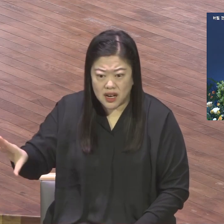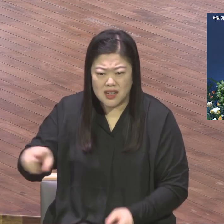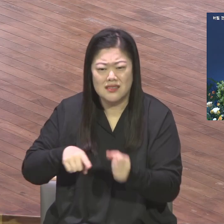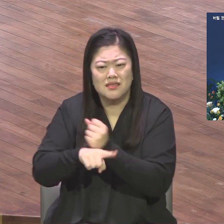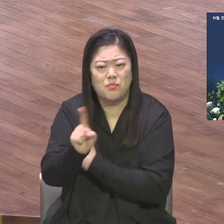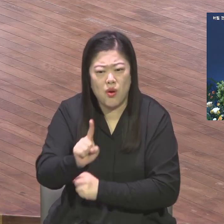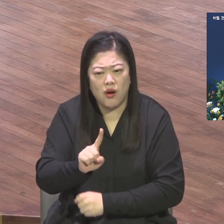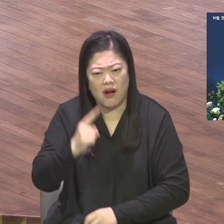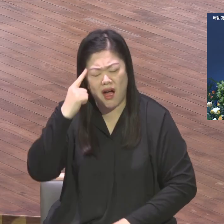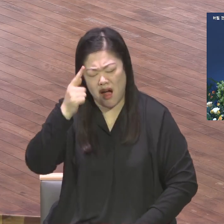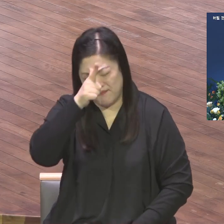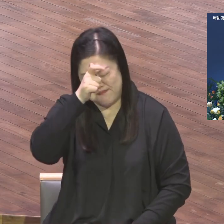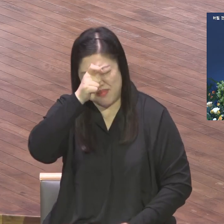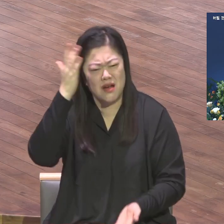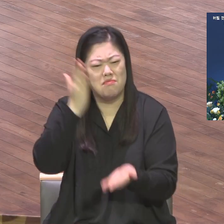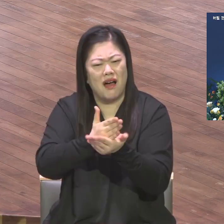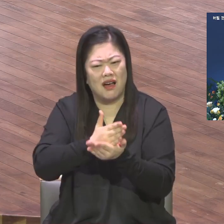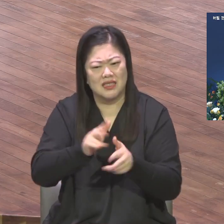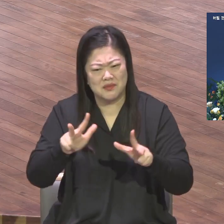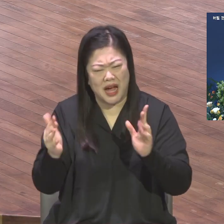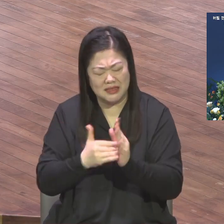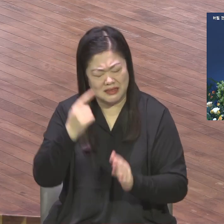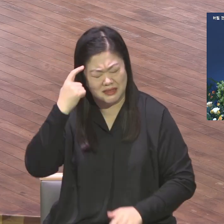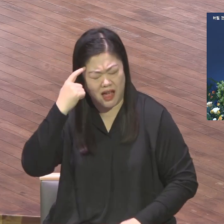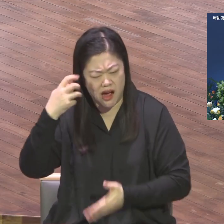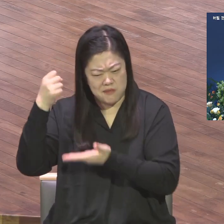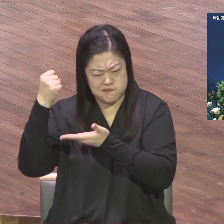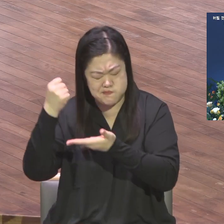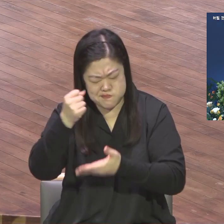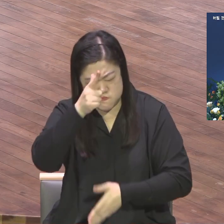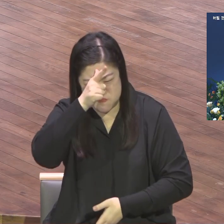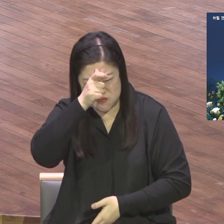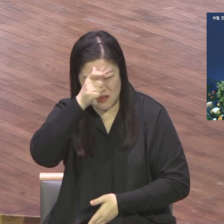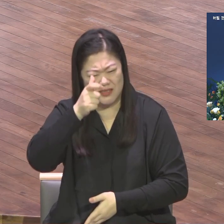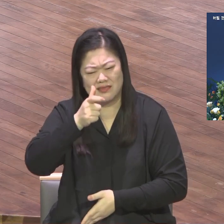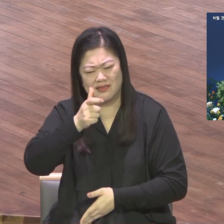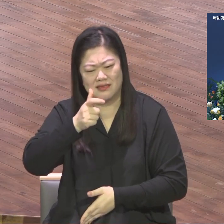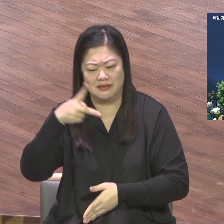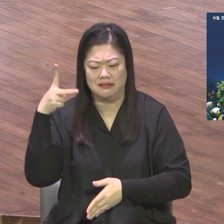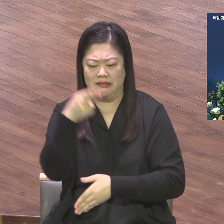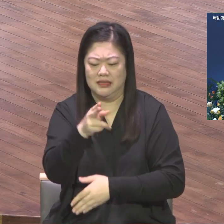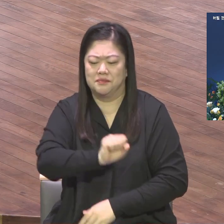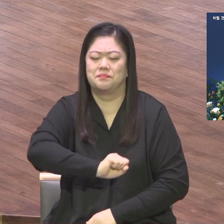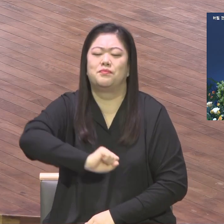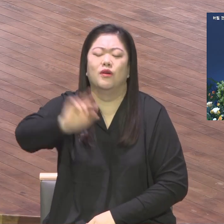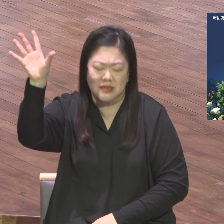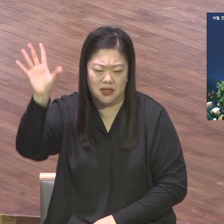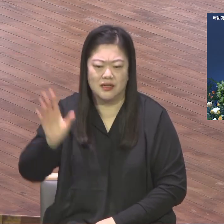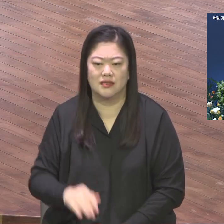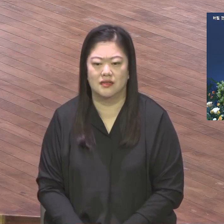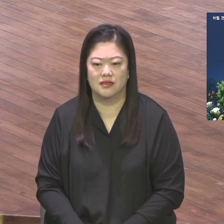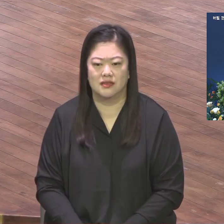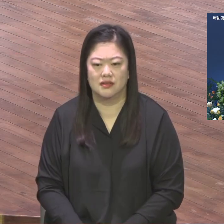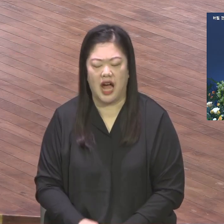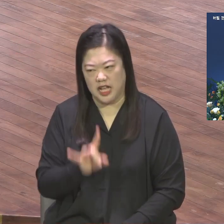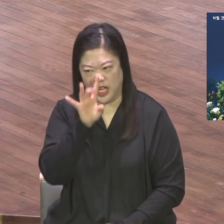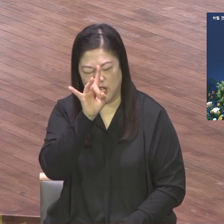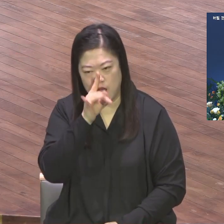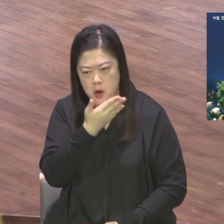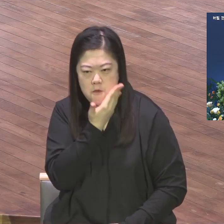2023년도까지 내가 고집 피우고 가지고 있었던 모든 것, 잘못된 것, 버릴 것은 버리고 새해를